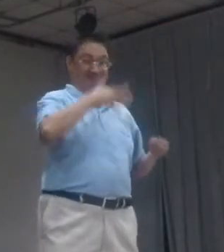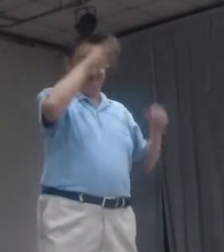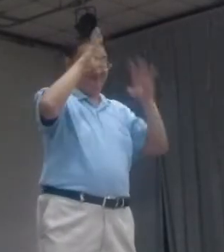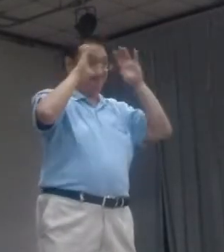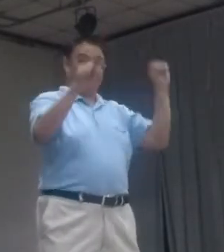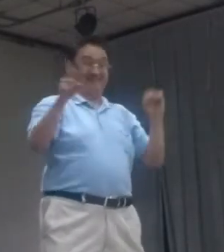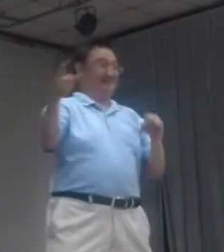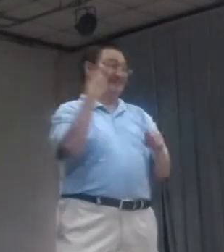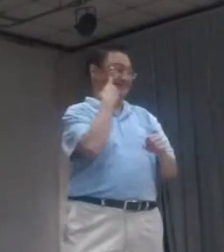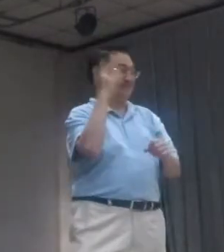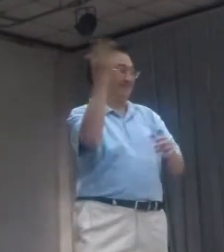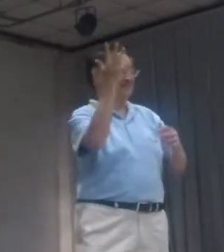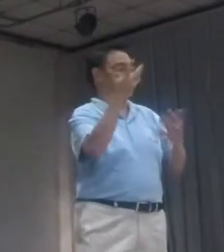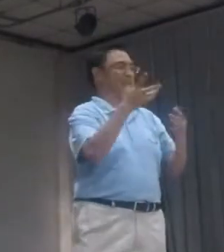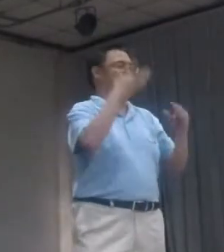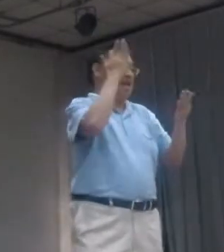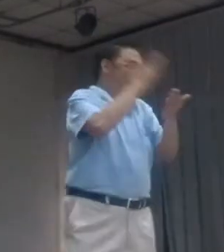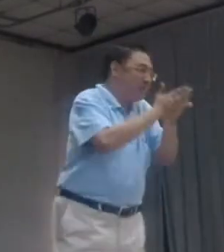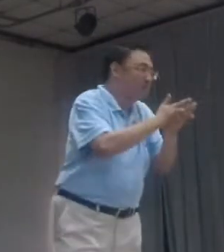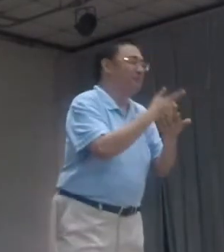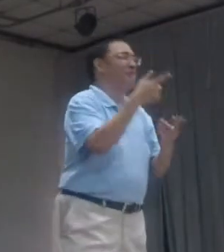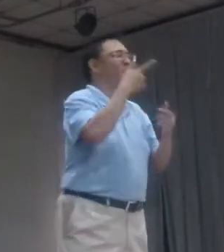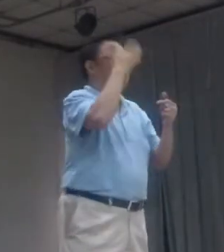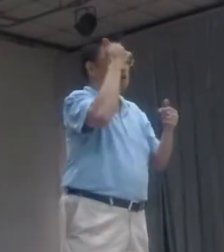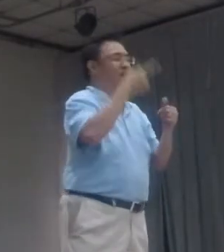Announcement about sa